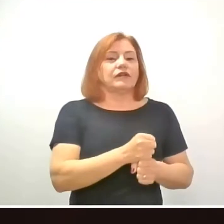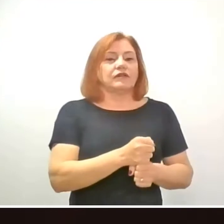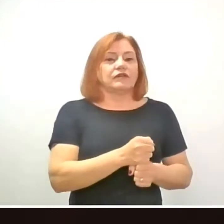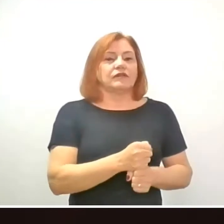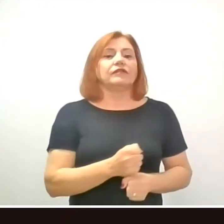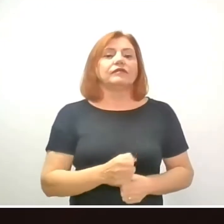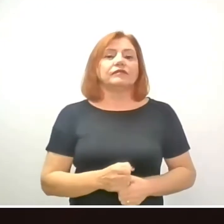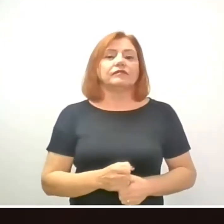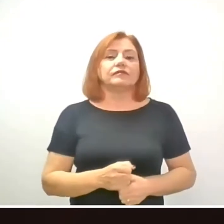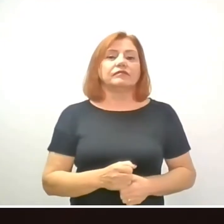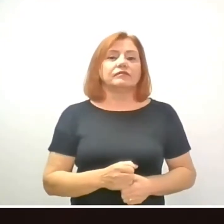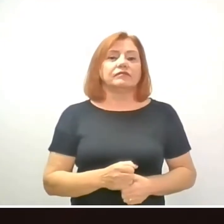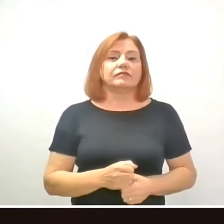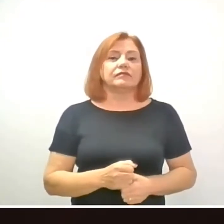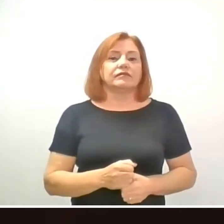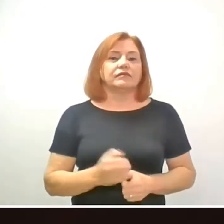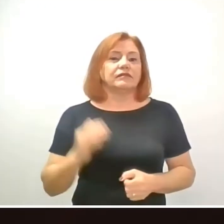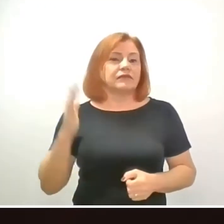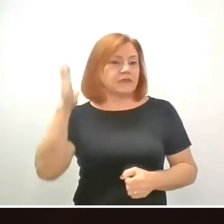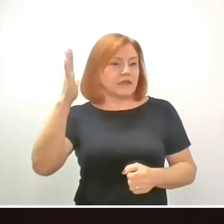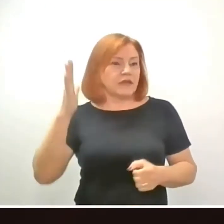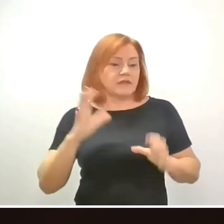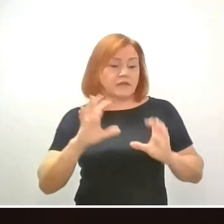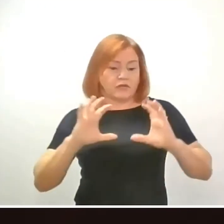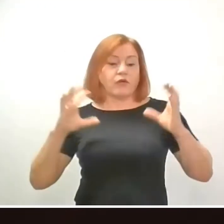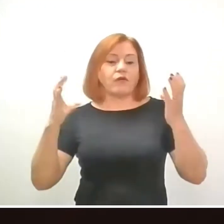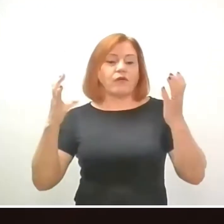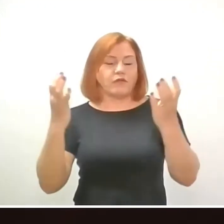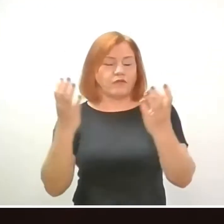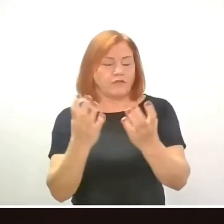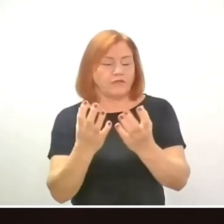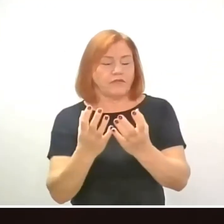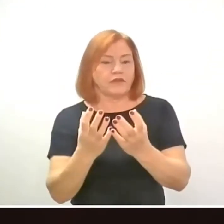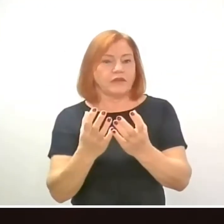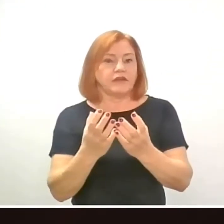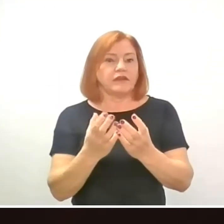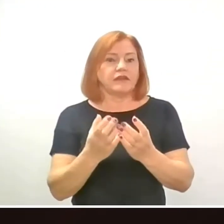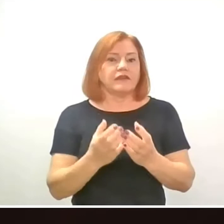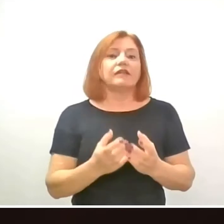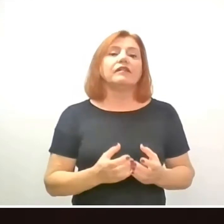nossas vagas para as conferências no ano de 2022. Então,